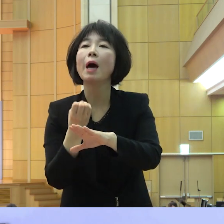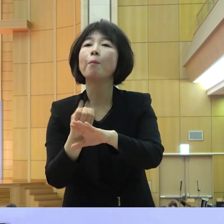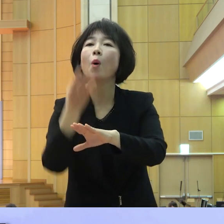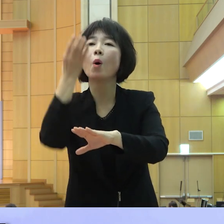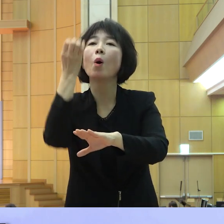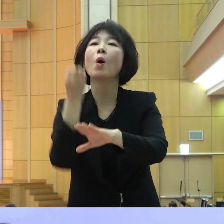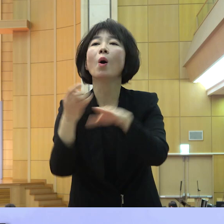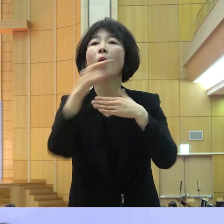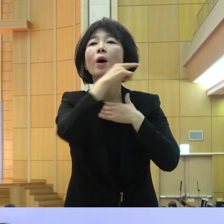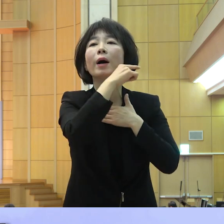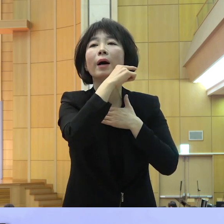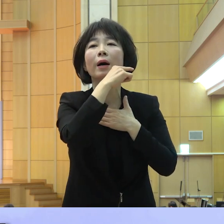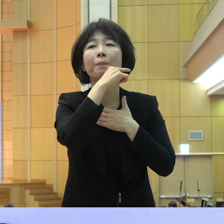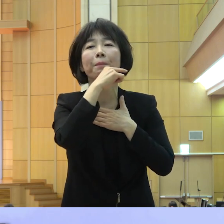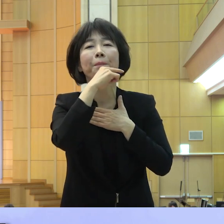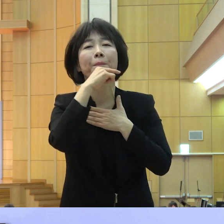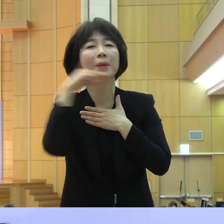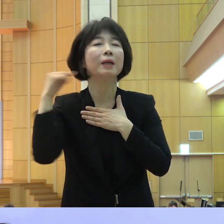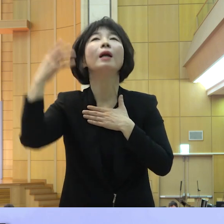주님의